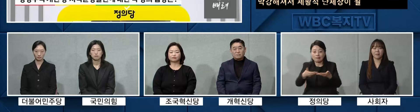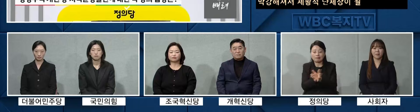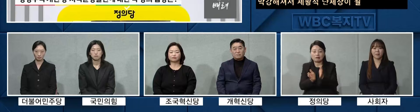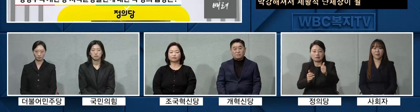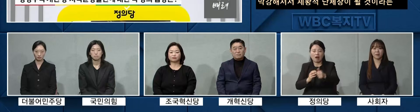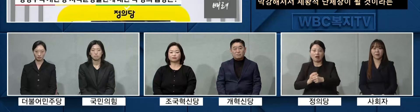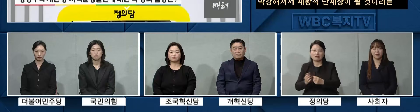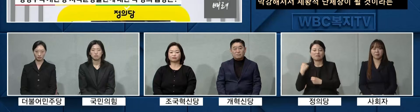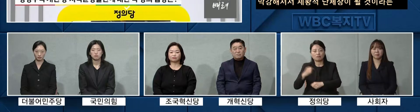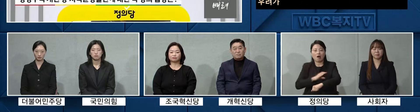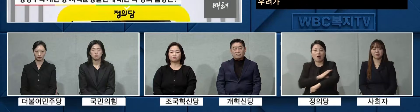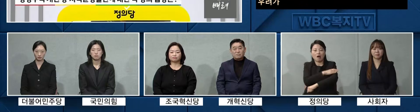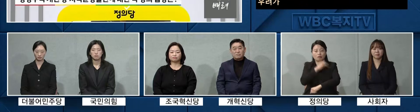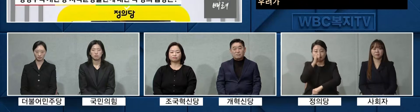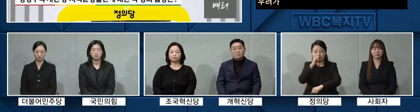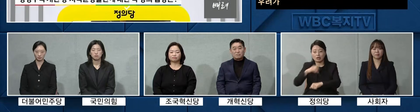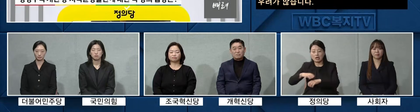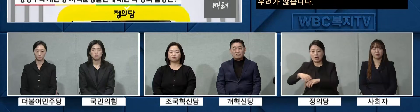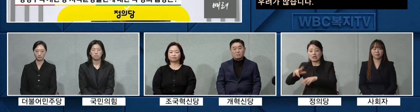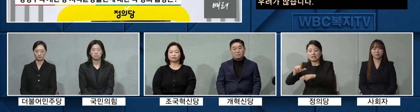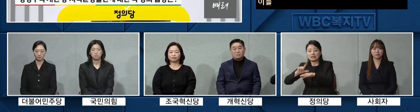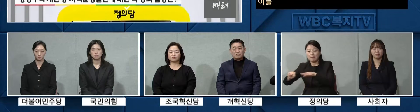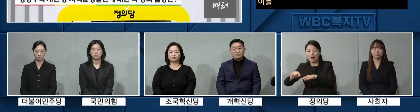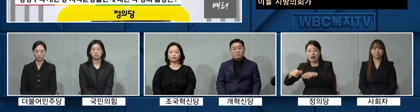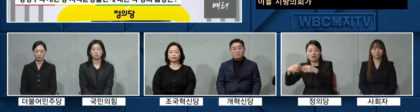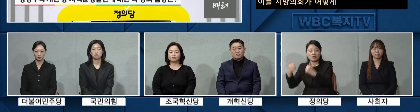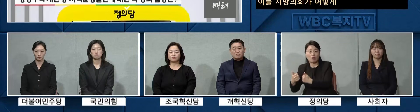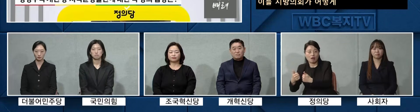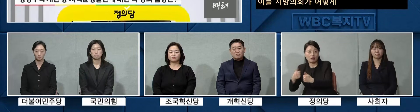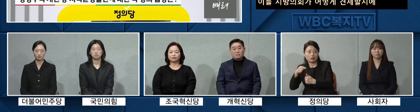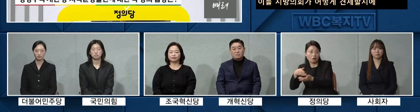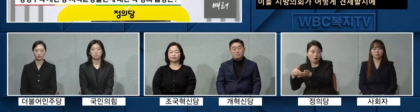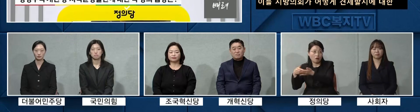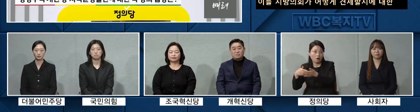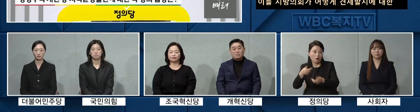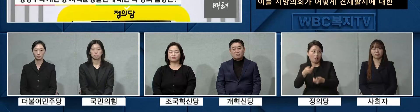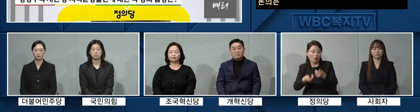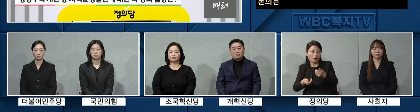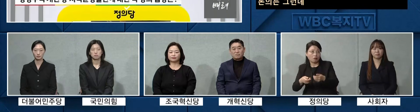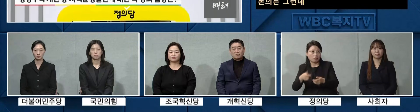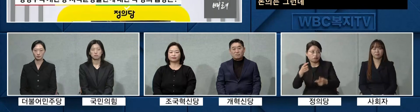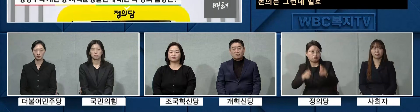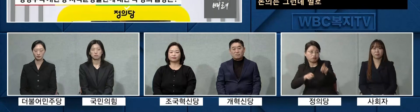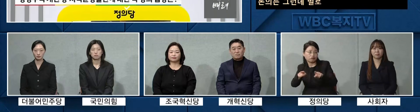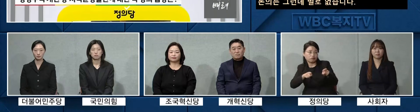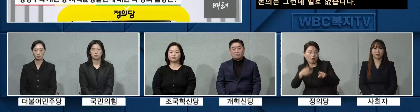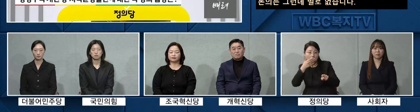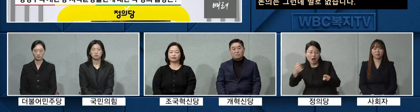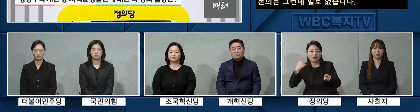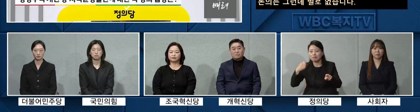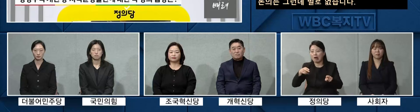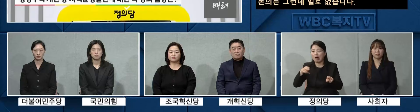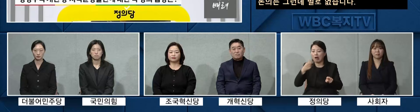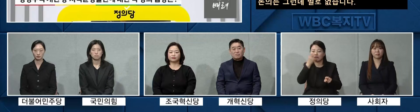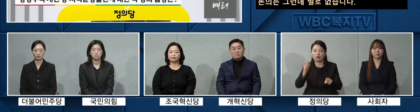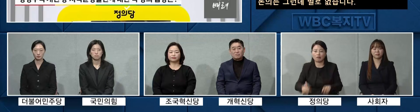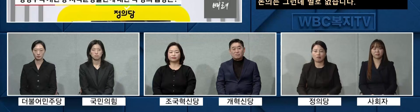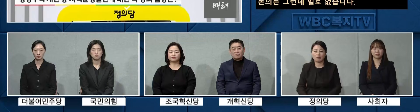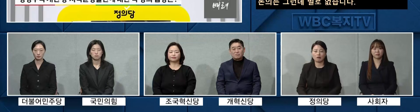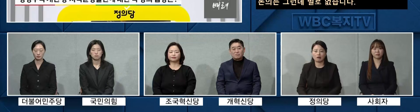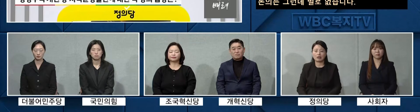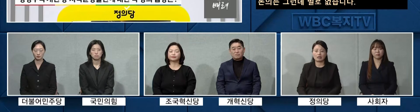이를 지방의회가 어떻게 견제할지에 대한 논의는 그런데 별로 없습니다. 지방의회가 통합특별시장을